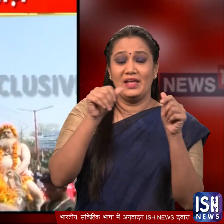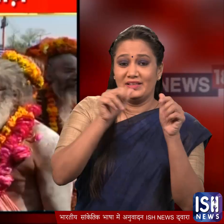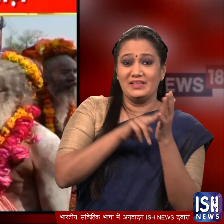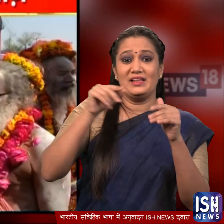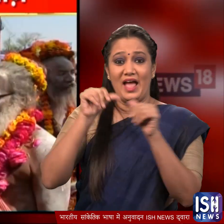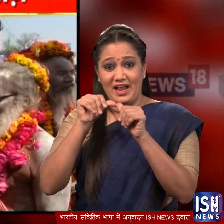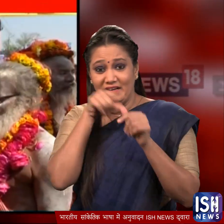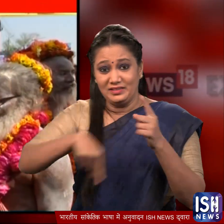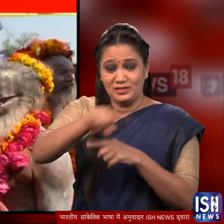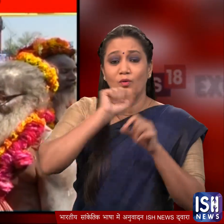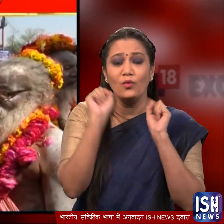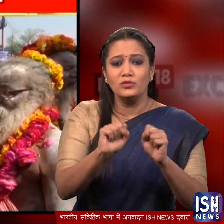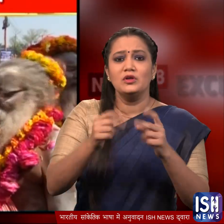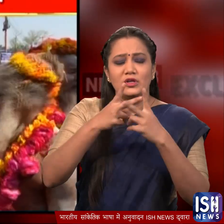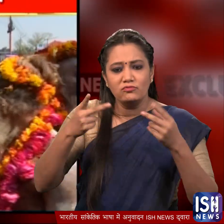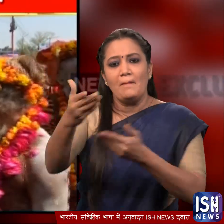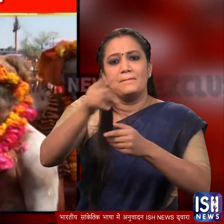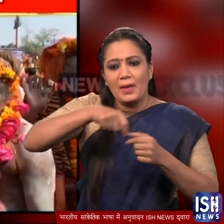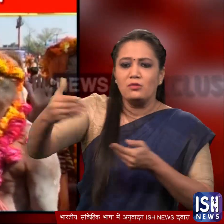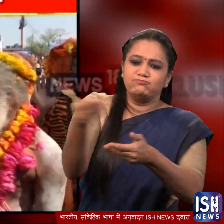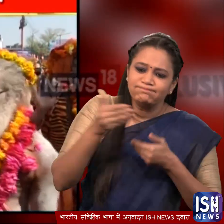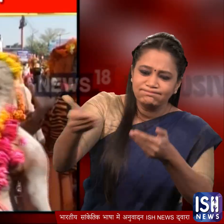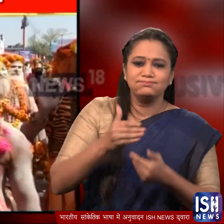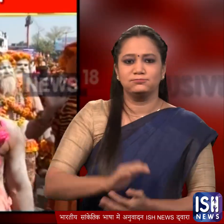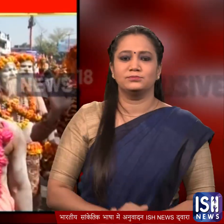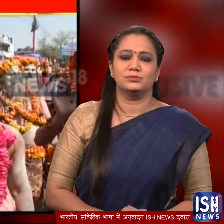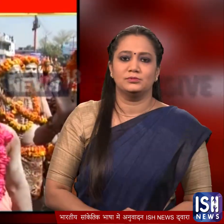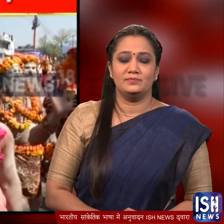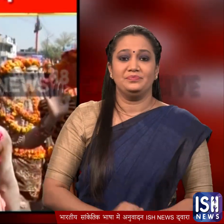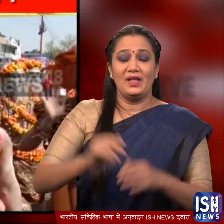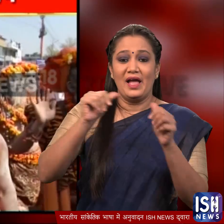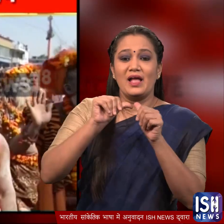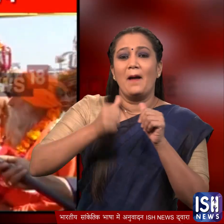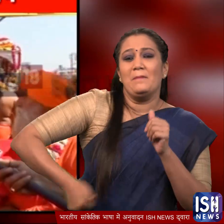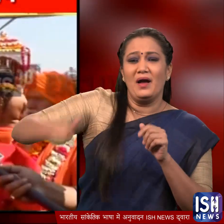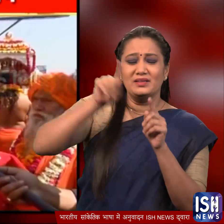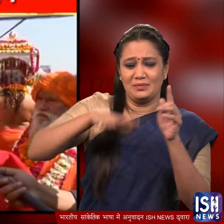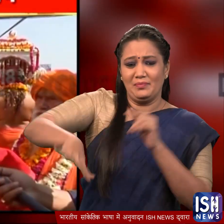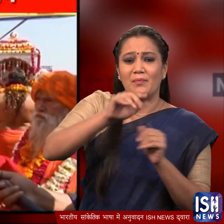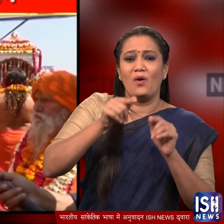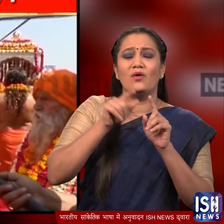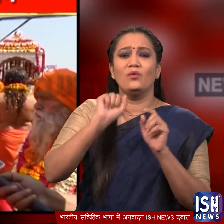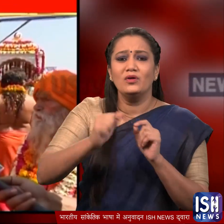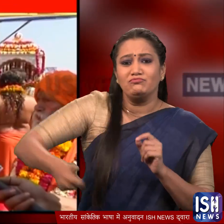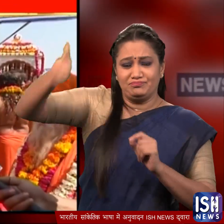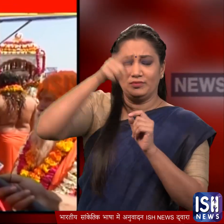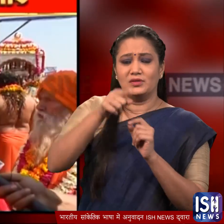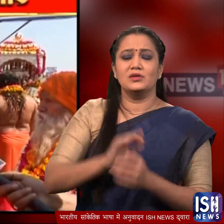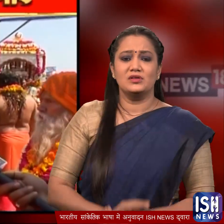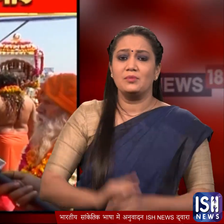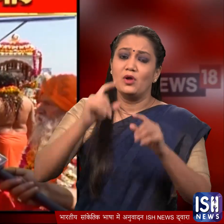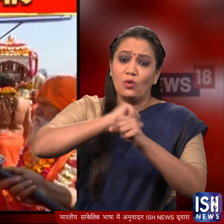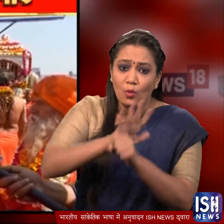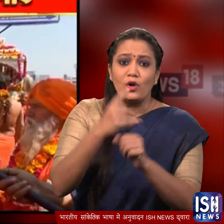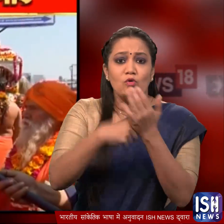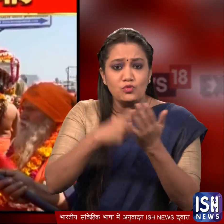आए। निरंजनी अखाड़े की इस शोभा यात्रा का जगह जगह स्वागत किया गया। इस दौरान अखाड़ा परिषद के अध्यक्ष आचार्य नरेंद्र गिरी ने